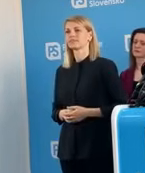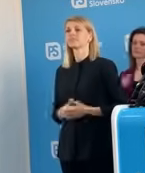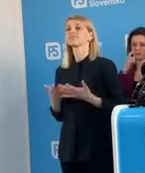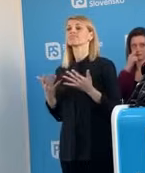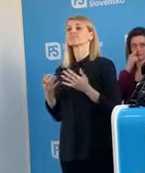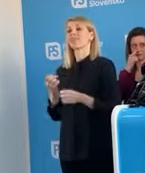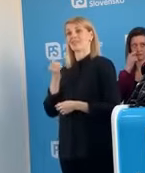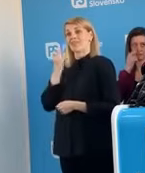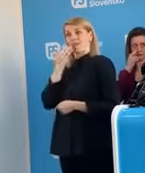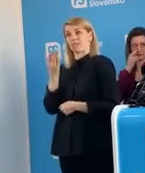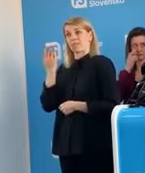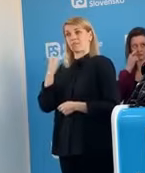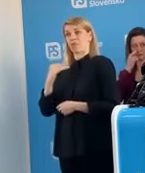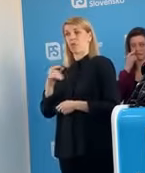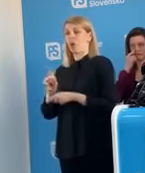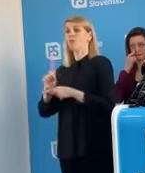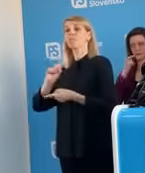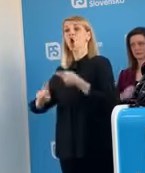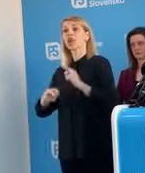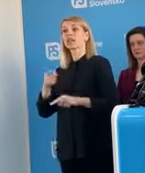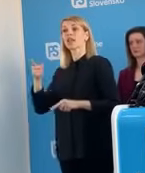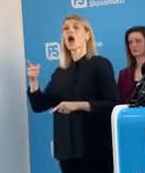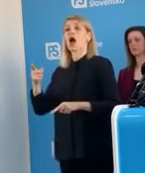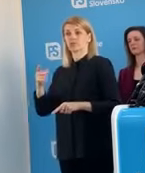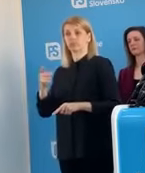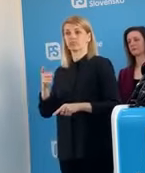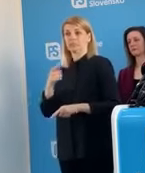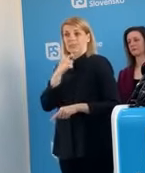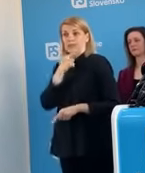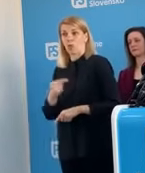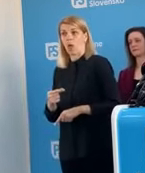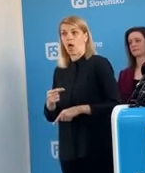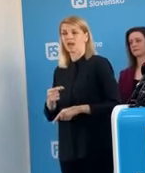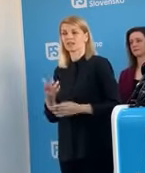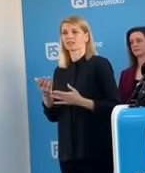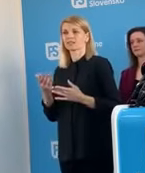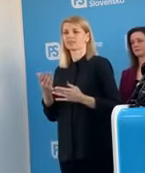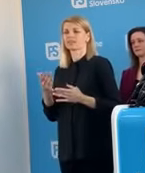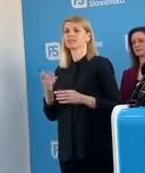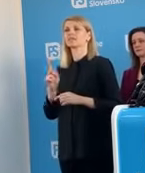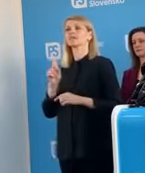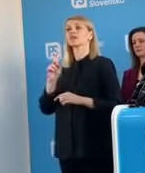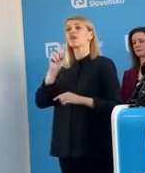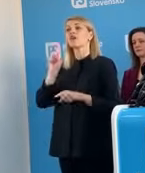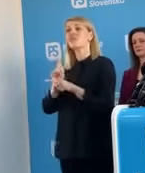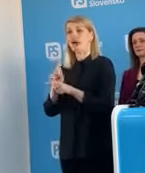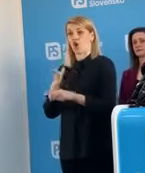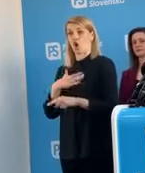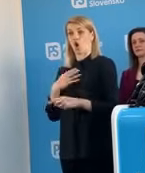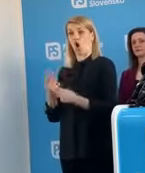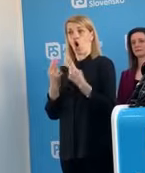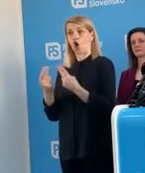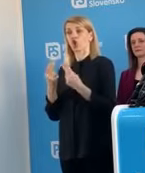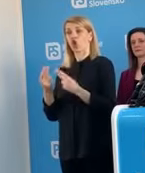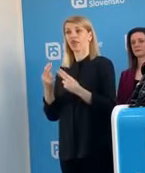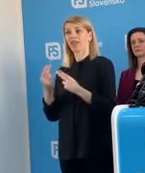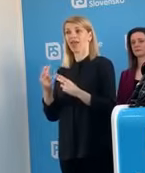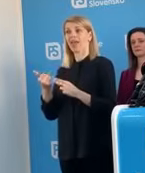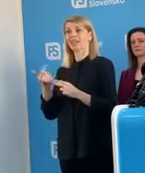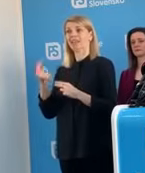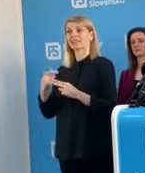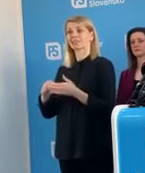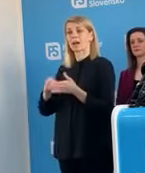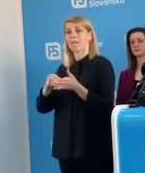Ak by bola politická vôľa, tak áno. Vieme, že už v tejto chvíli máme pozastavené hodnotenie jednej z tých